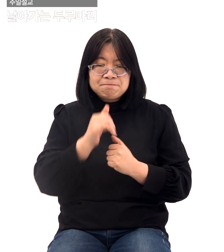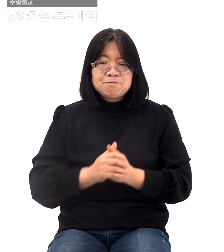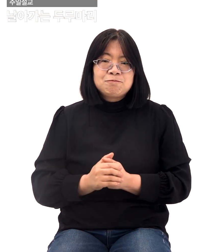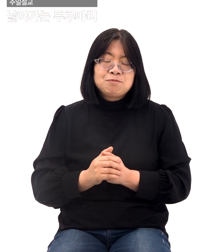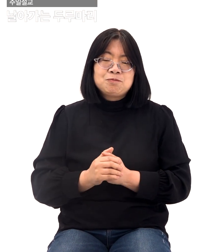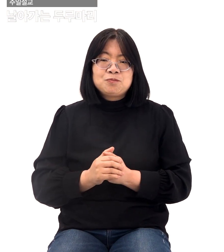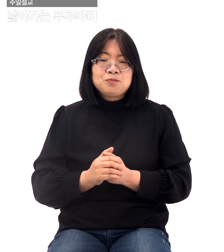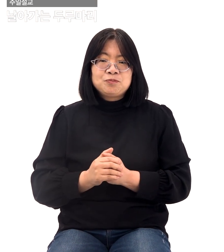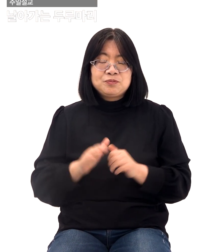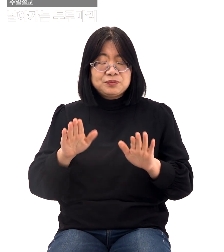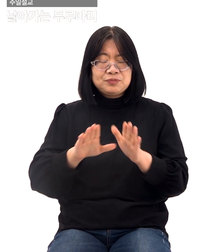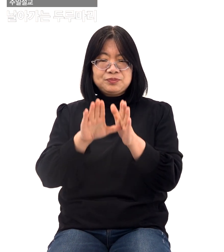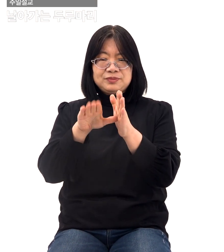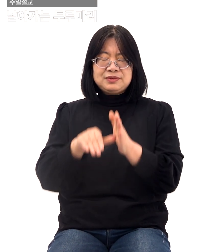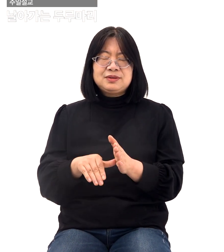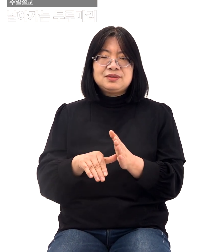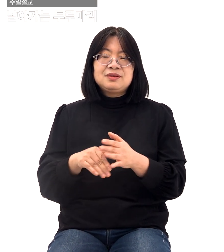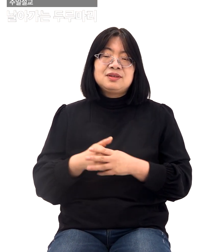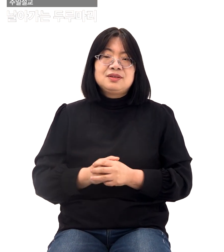그러니까 이 시대에